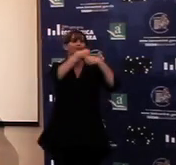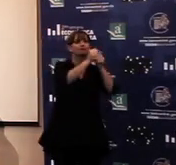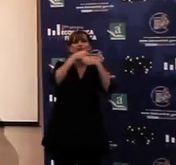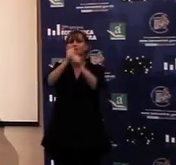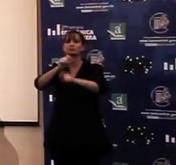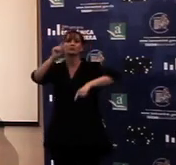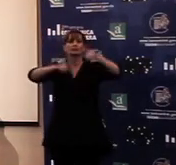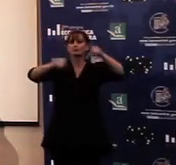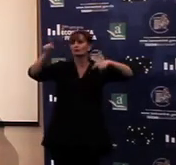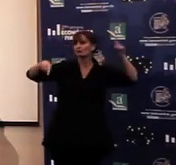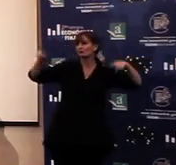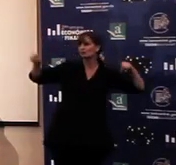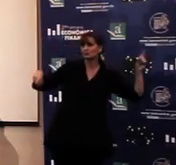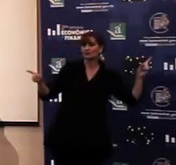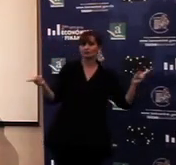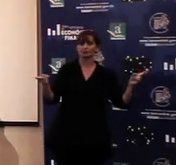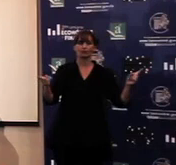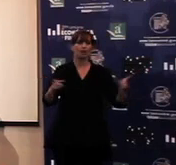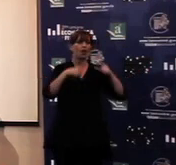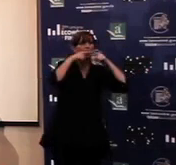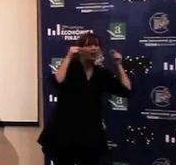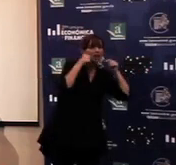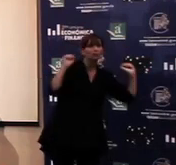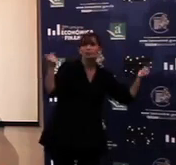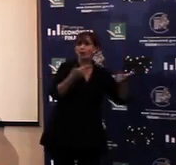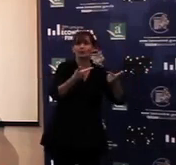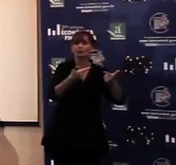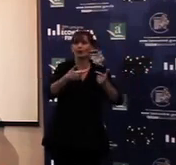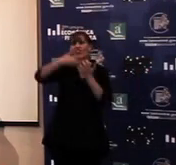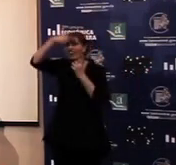Si no todo el mundo fuera gato, si no todo el mundo fuera león, si no todo el mundo fuera camello.